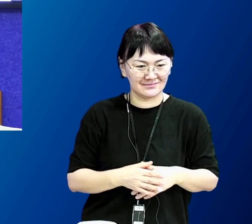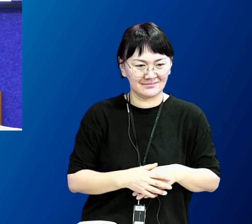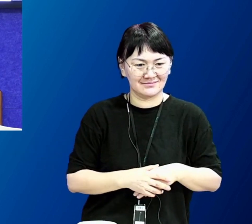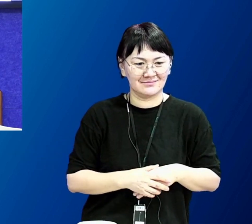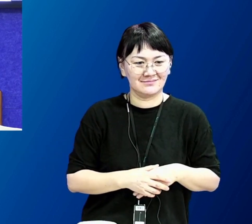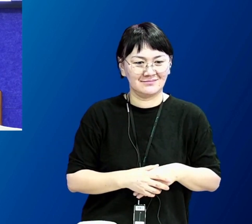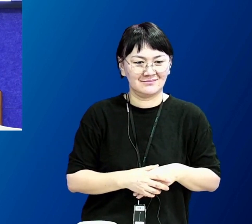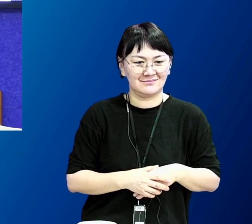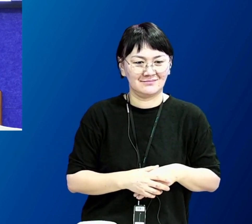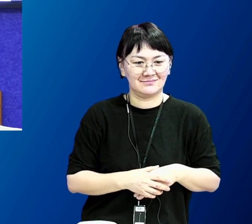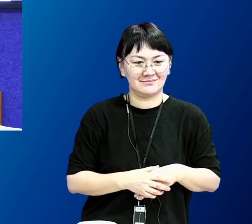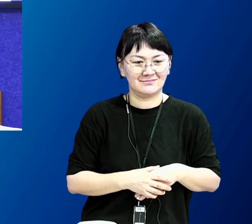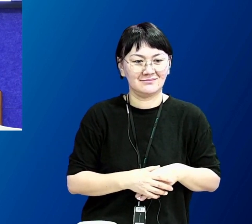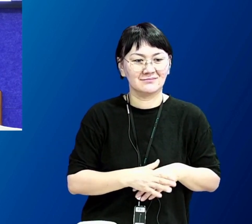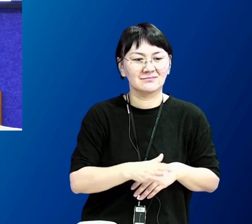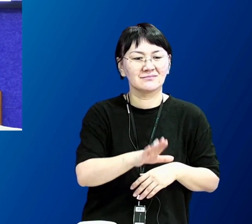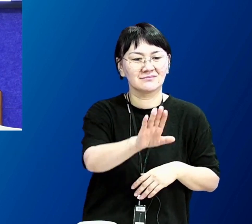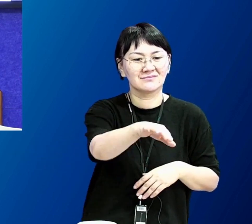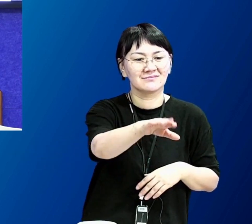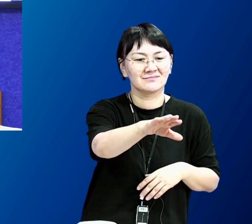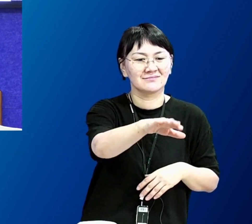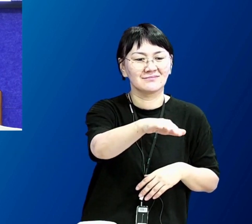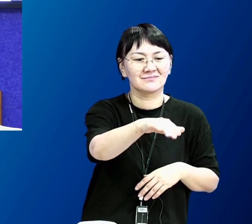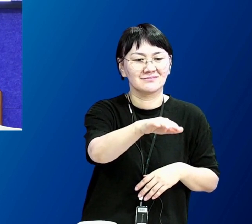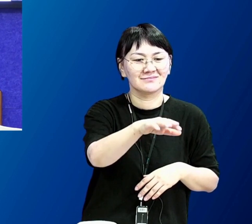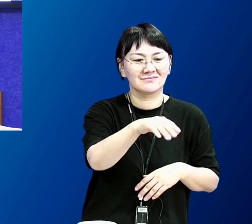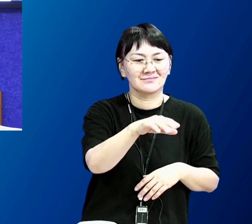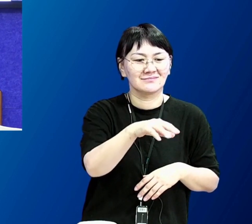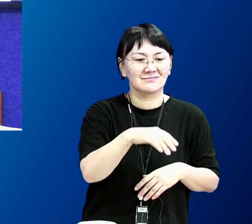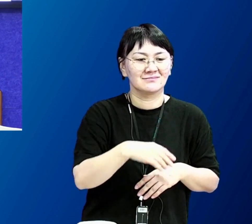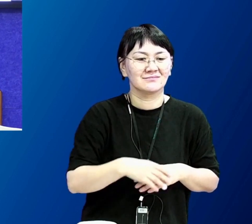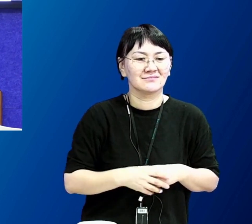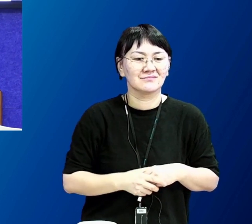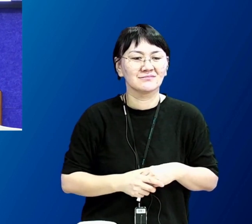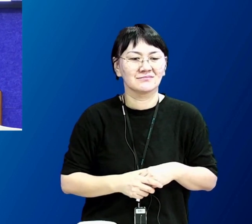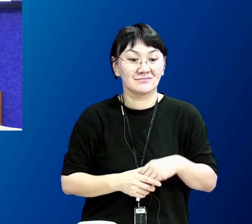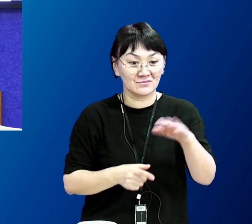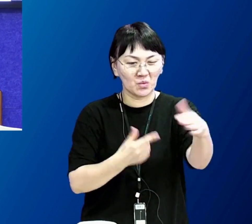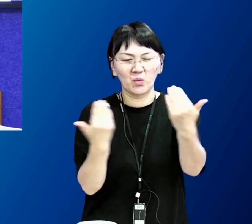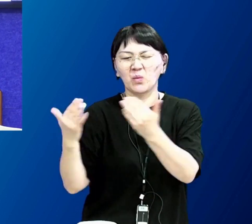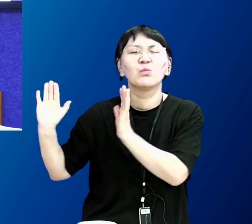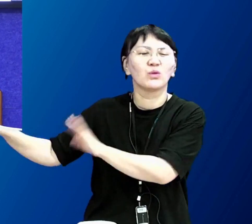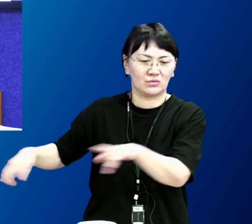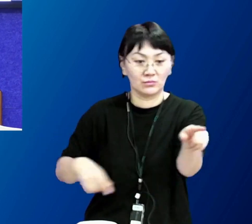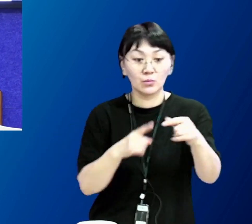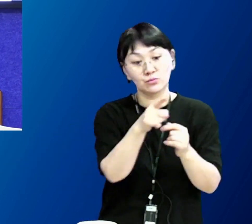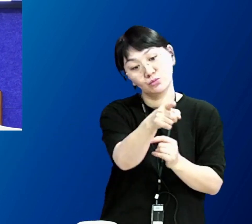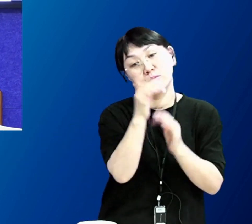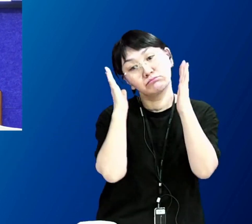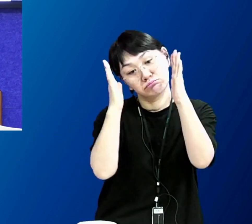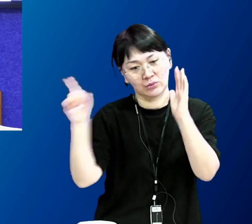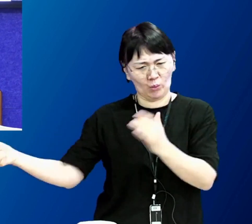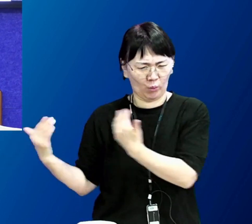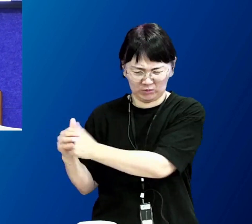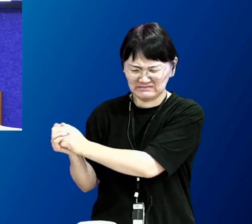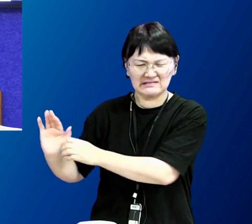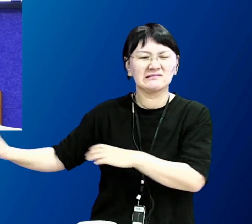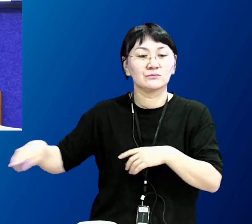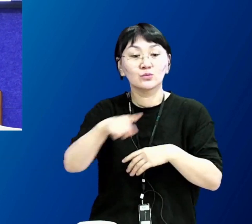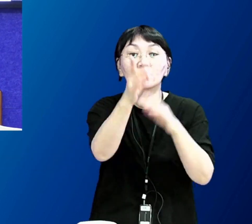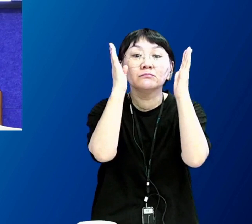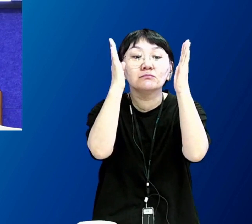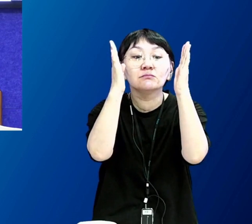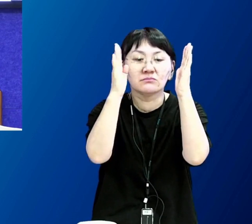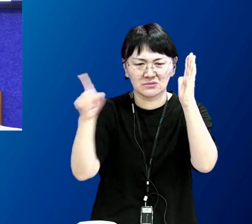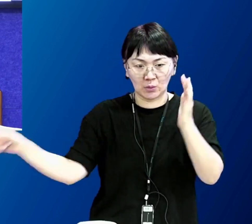зүгээр ээ наша хараа хой хой наша хар та Хүүхдэн яагаад ч зөв зөгөөр энэ та зөгөр